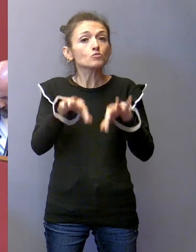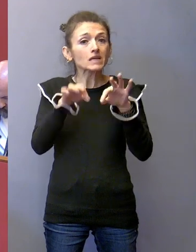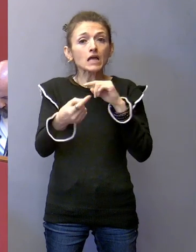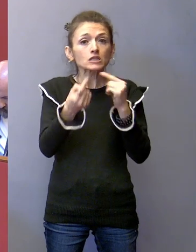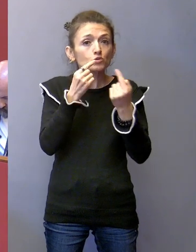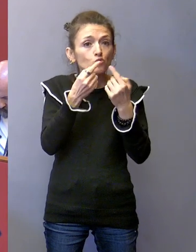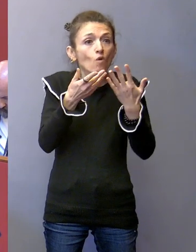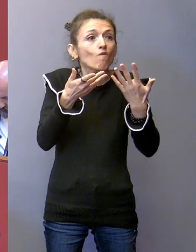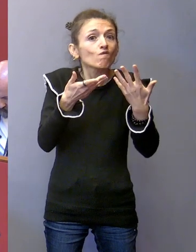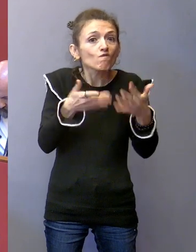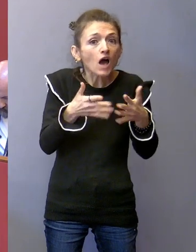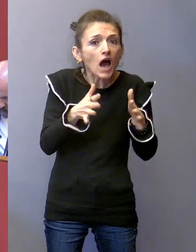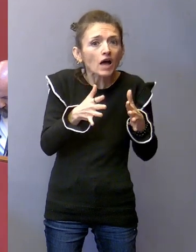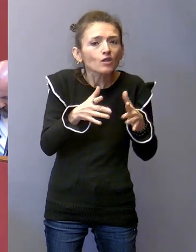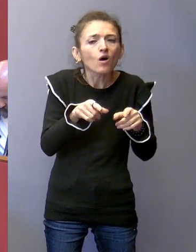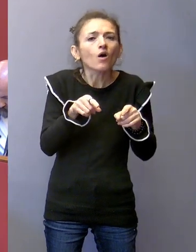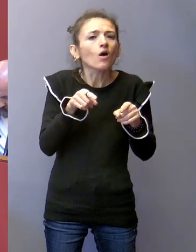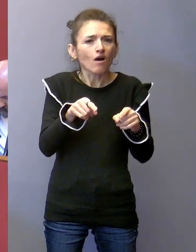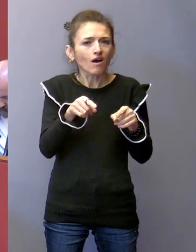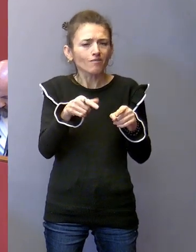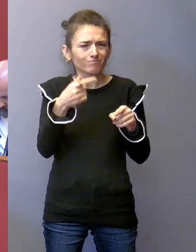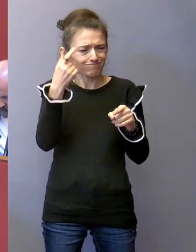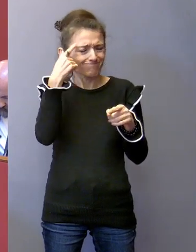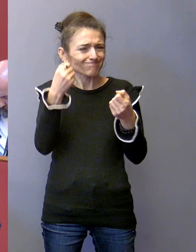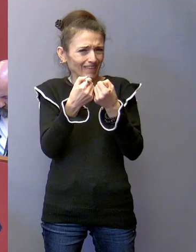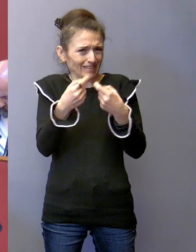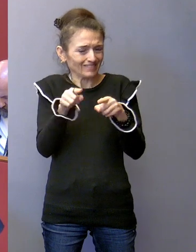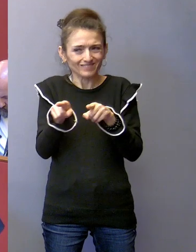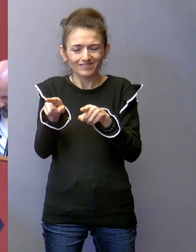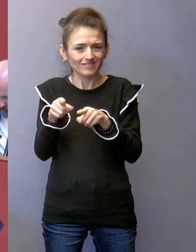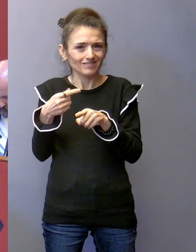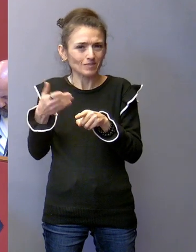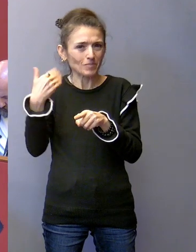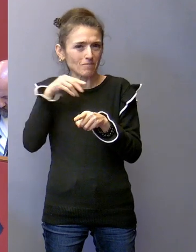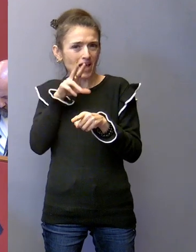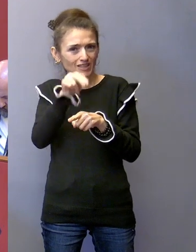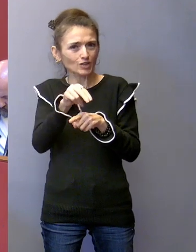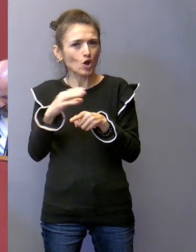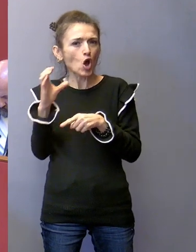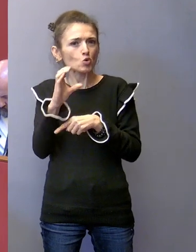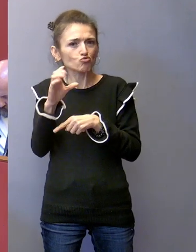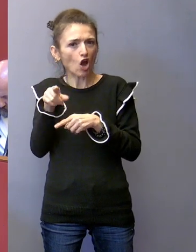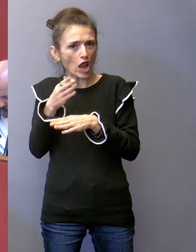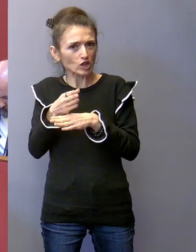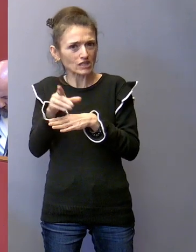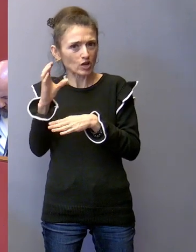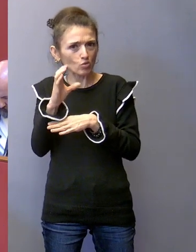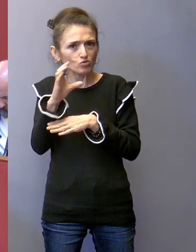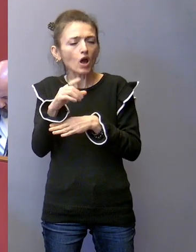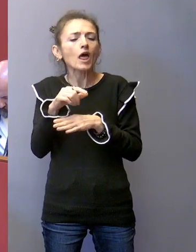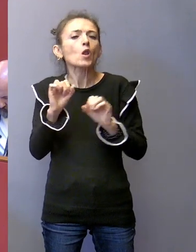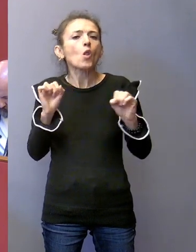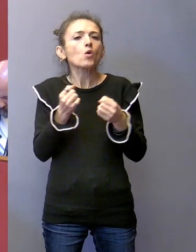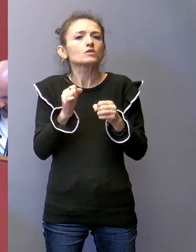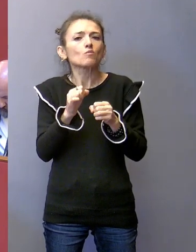non sarebbe più possibile per proprio per quello stesso Corto Circuito logico di cui parlava il consigliere Crucioli a quel punto introdurre una cosa